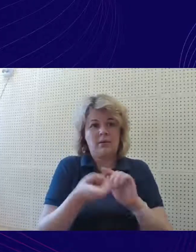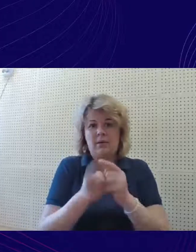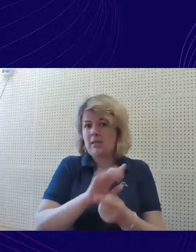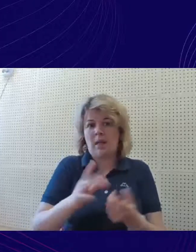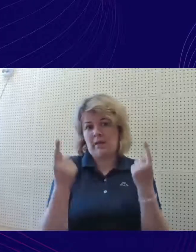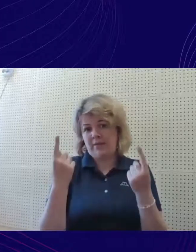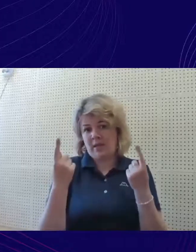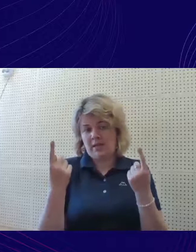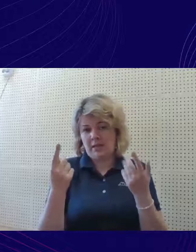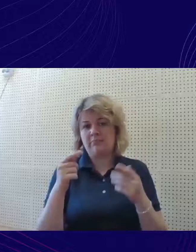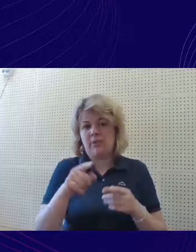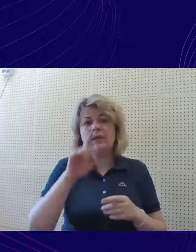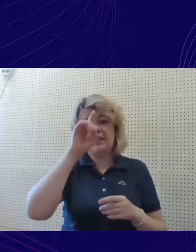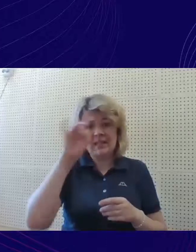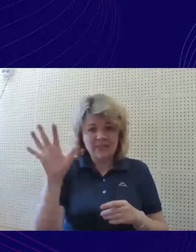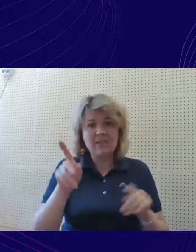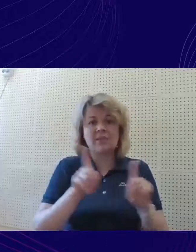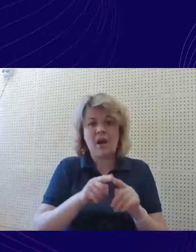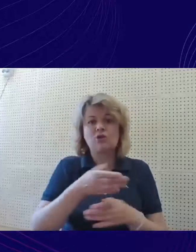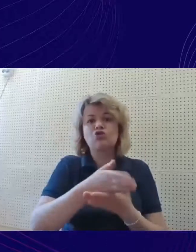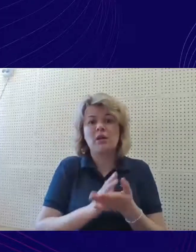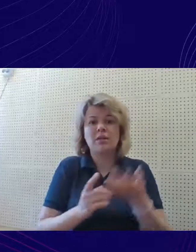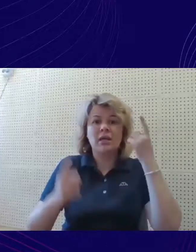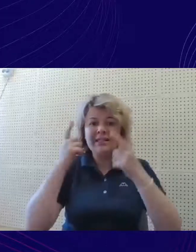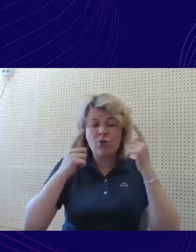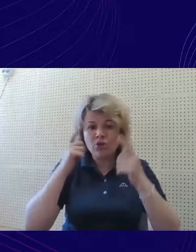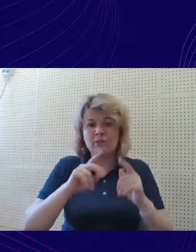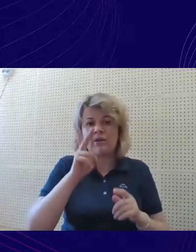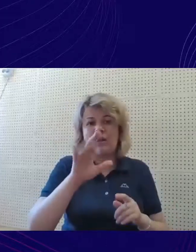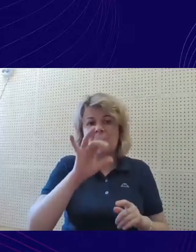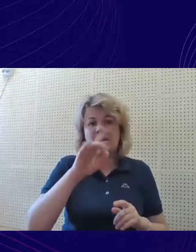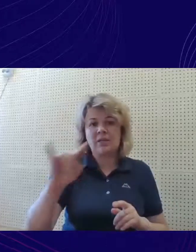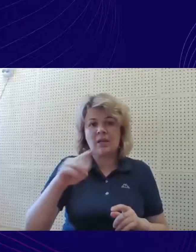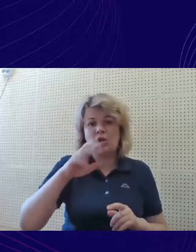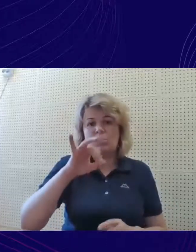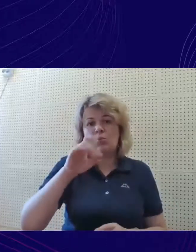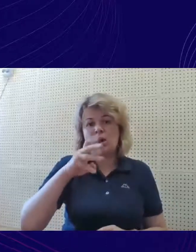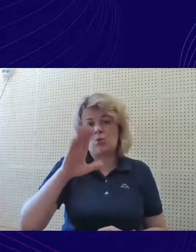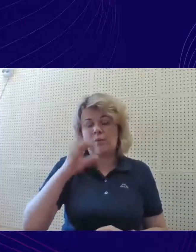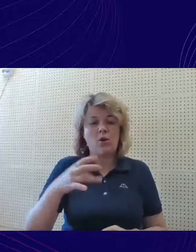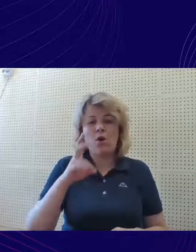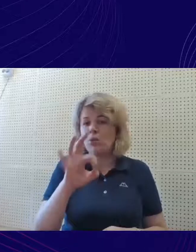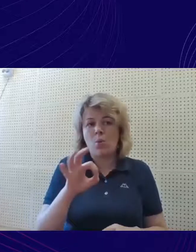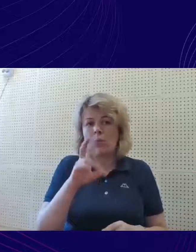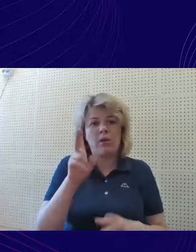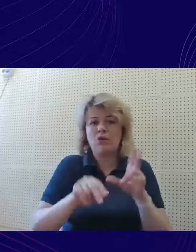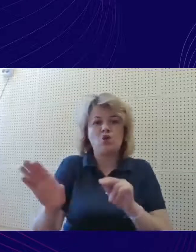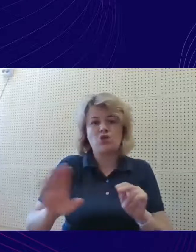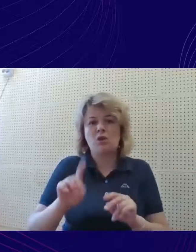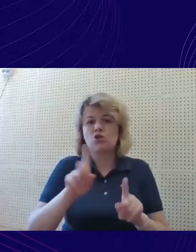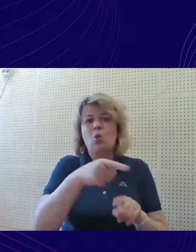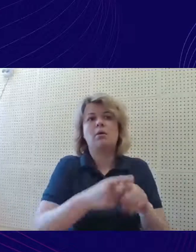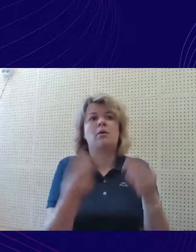как часть творчества Киры Муратовой, но не причислен к шедеврам ее творчества.